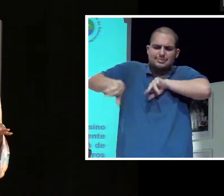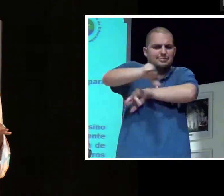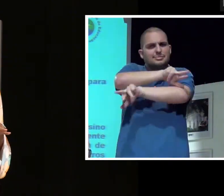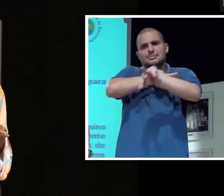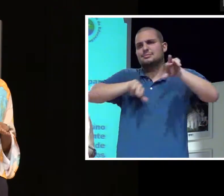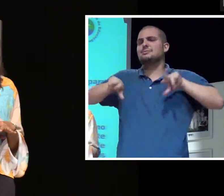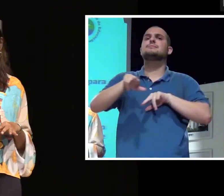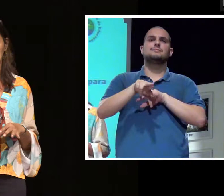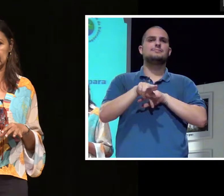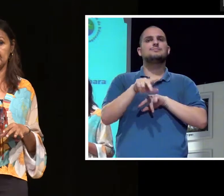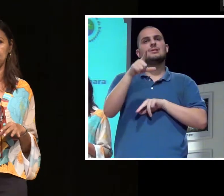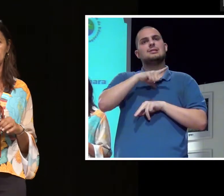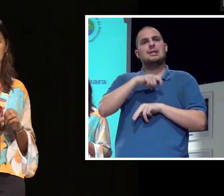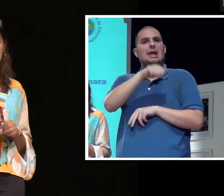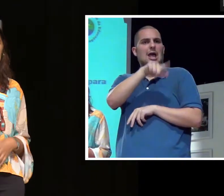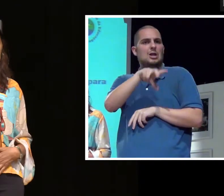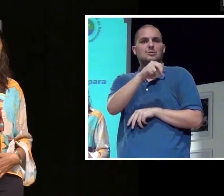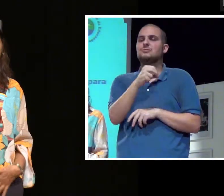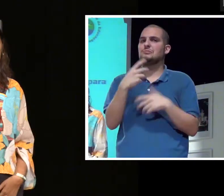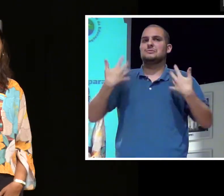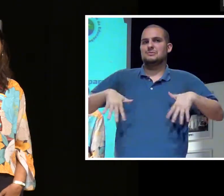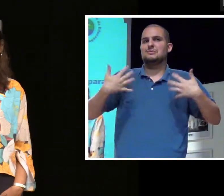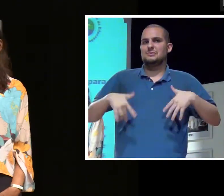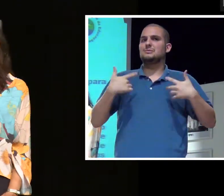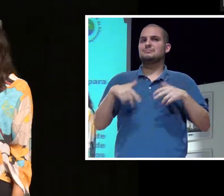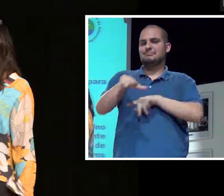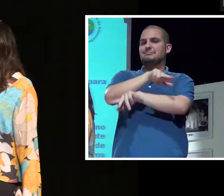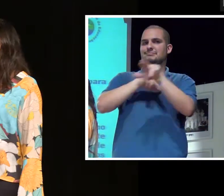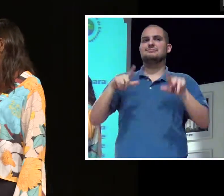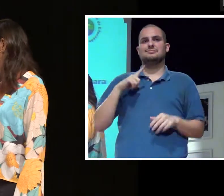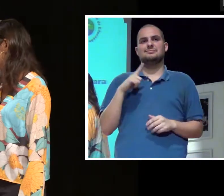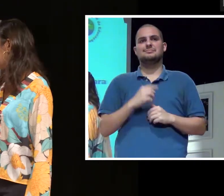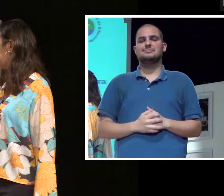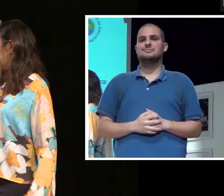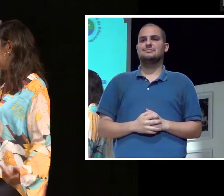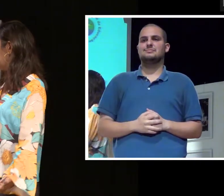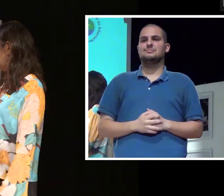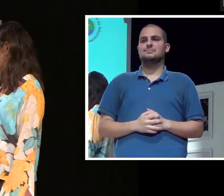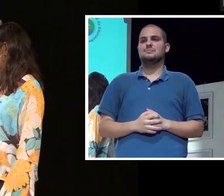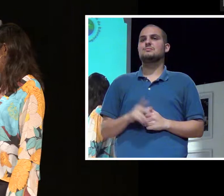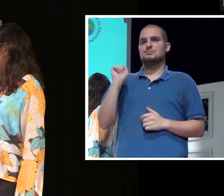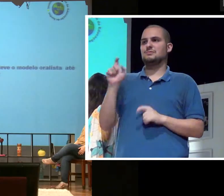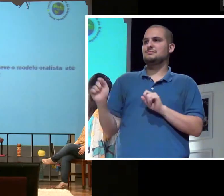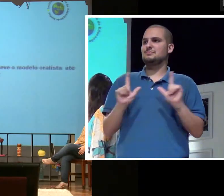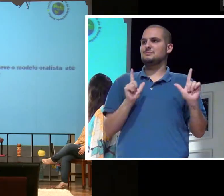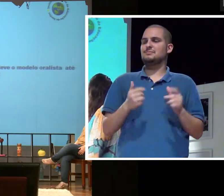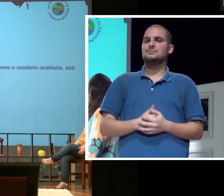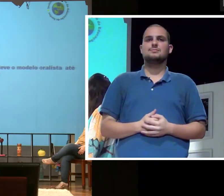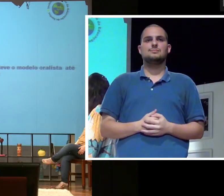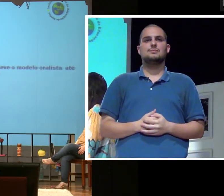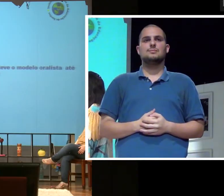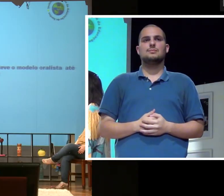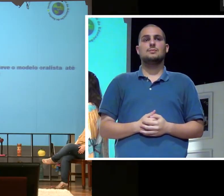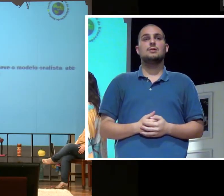possível. Nós temos essa clientela assim, bastante heterogênea, bastante diversificada. Pode passar. Então,